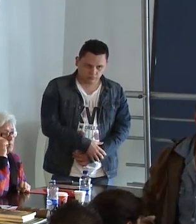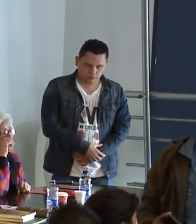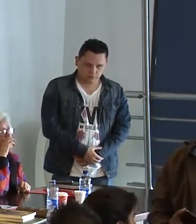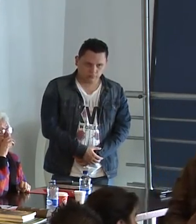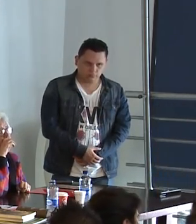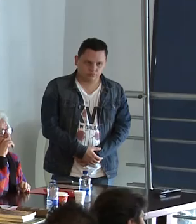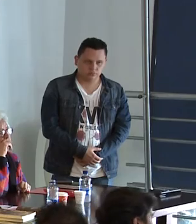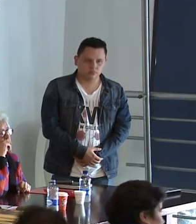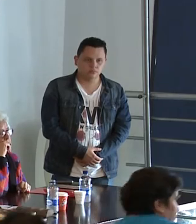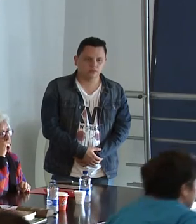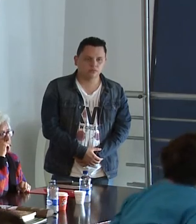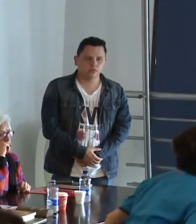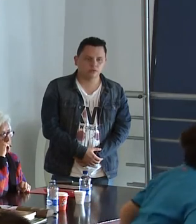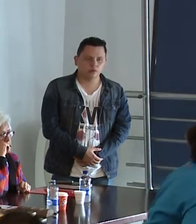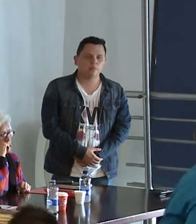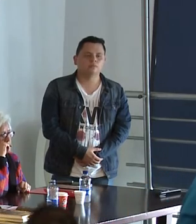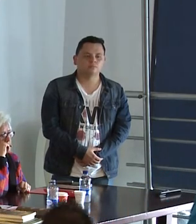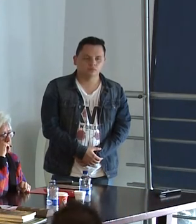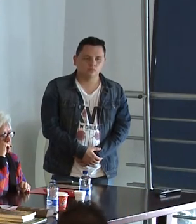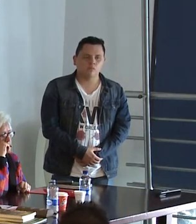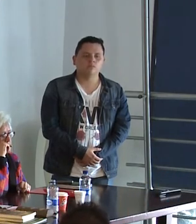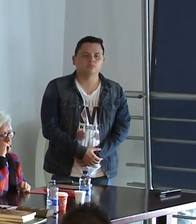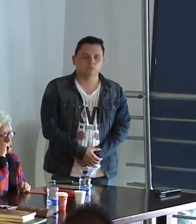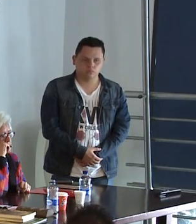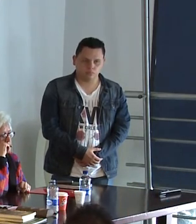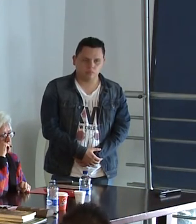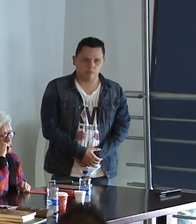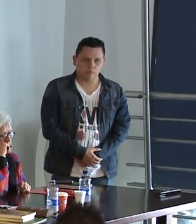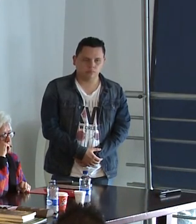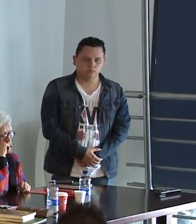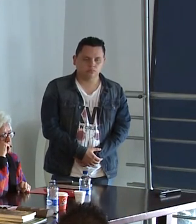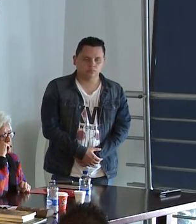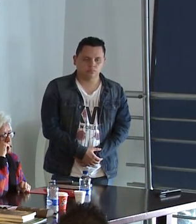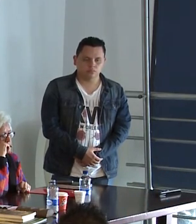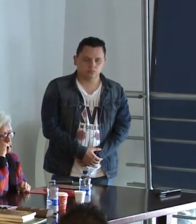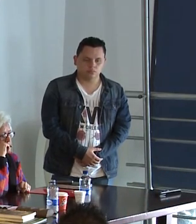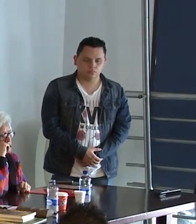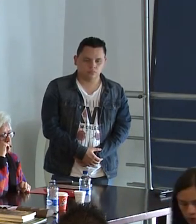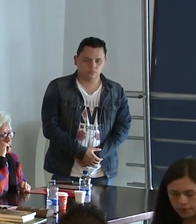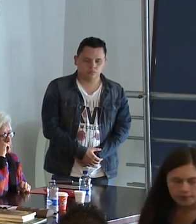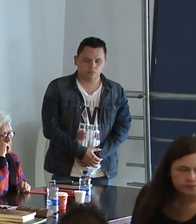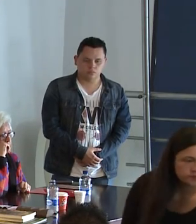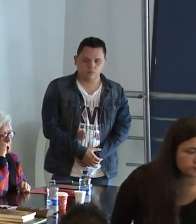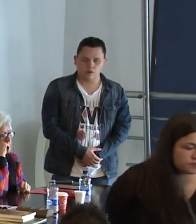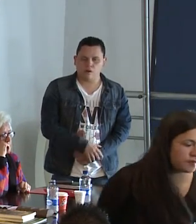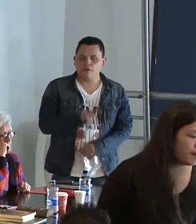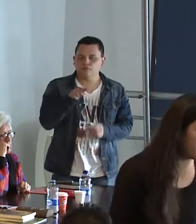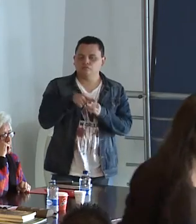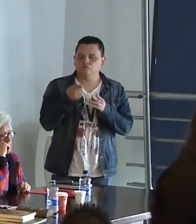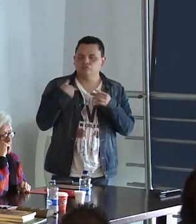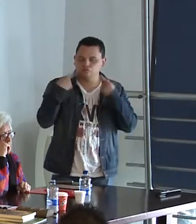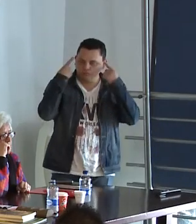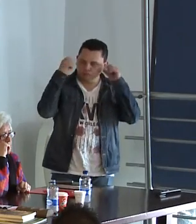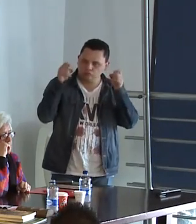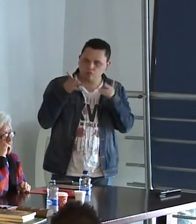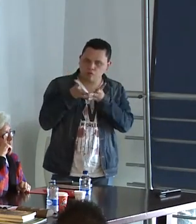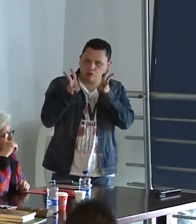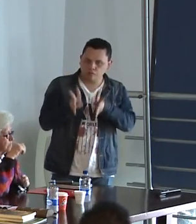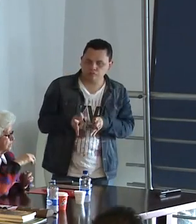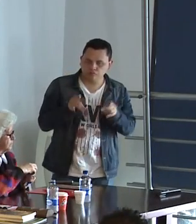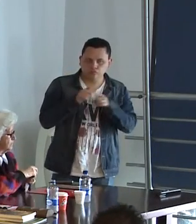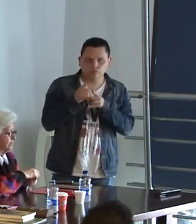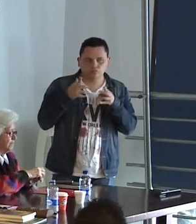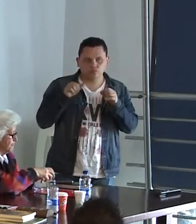¿sí?, y que están allí, siempre cuando entra la angustia de nuestros estudiantes y de los